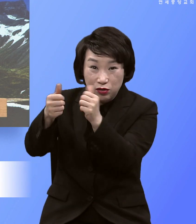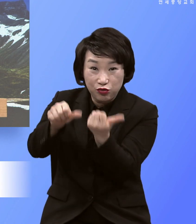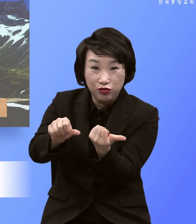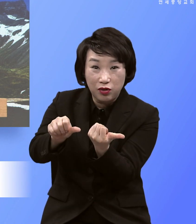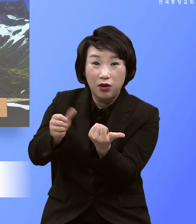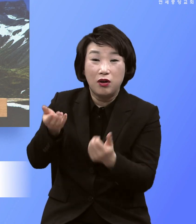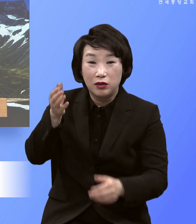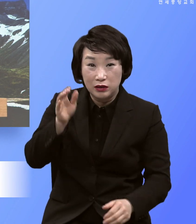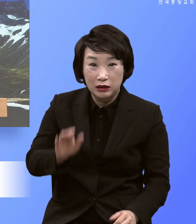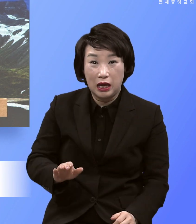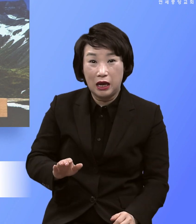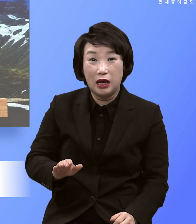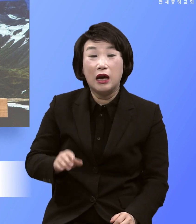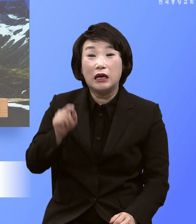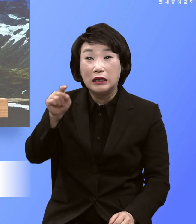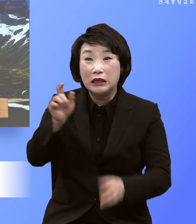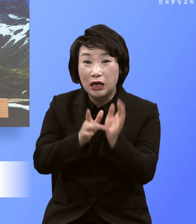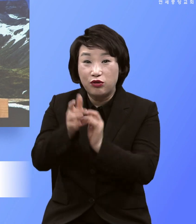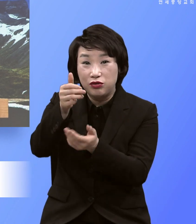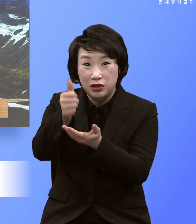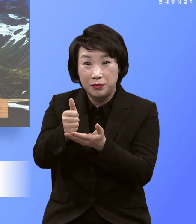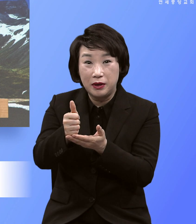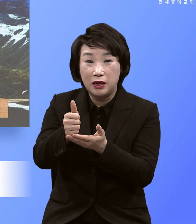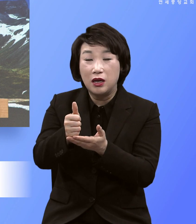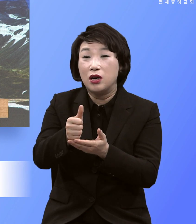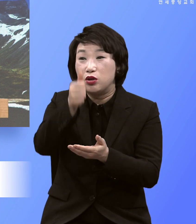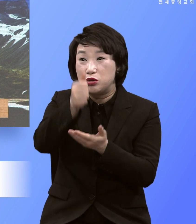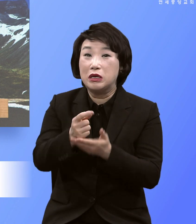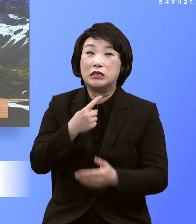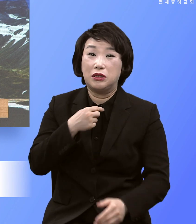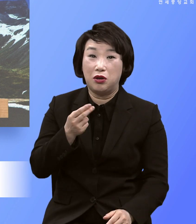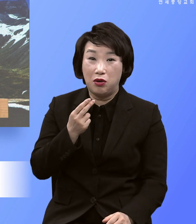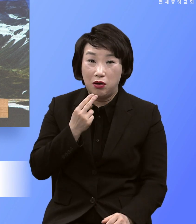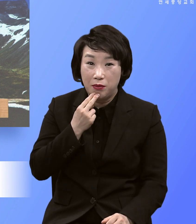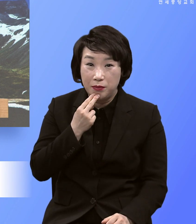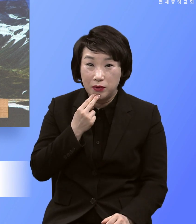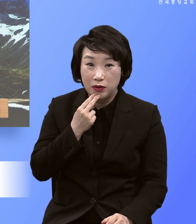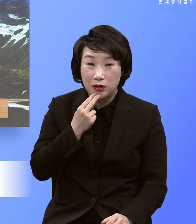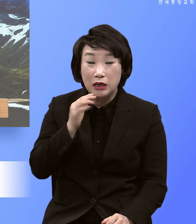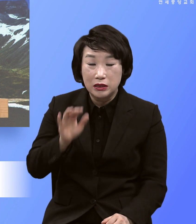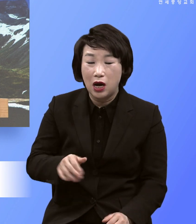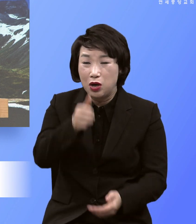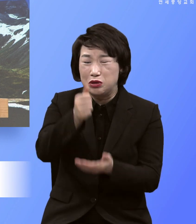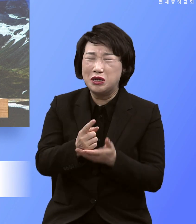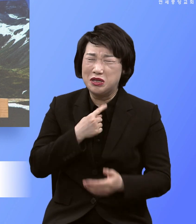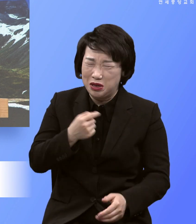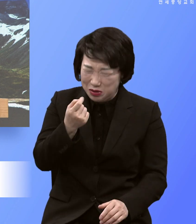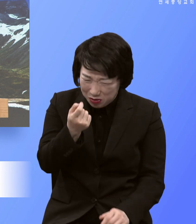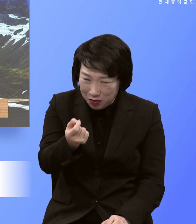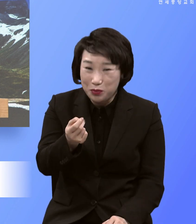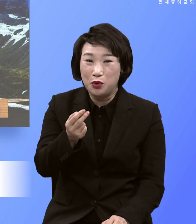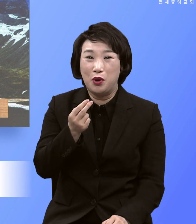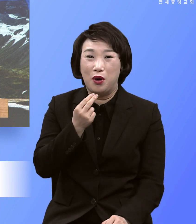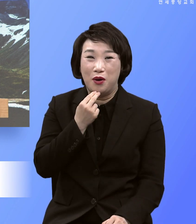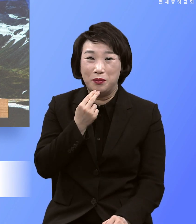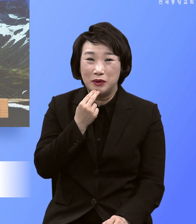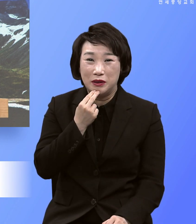처형당했으나 그가 죄가 없으신 죄가 전혀